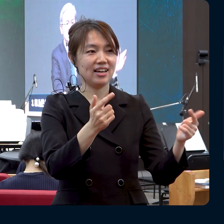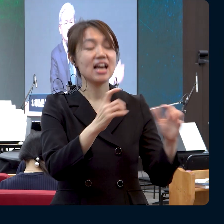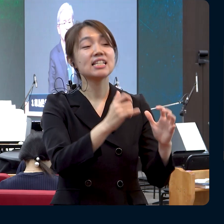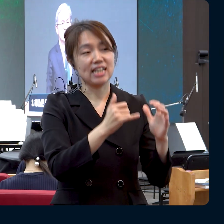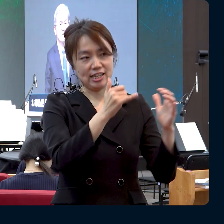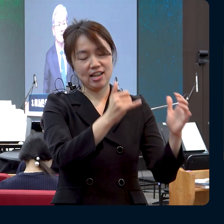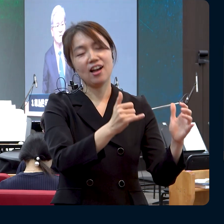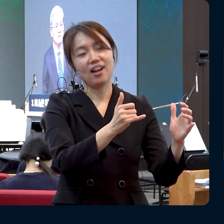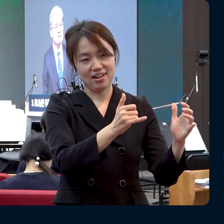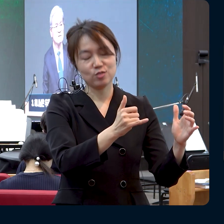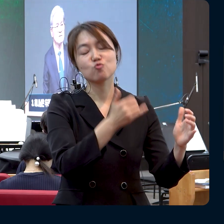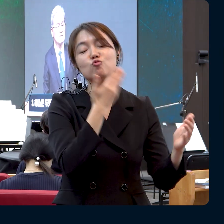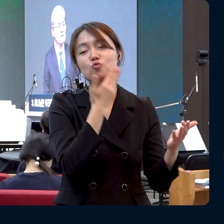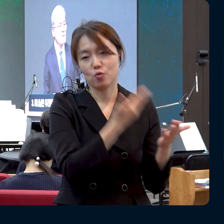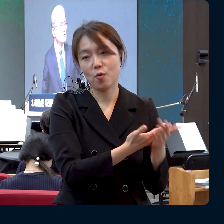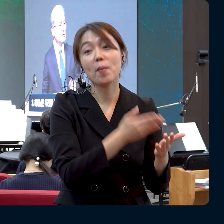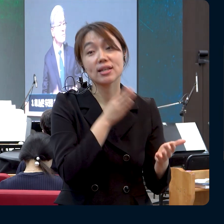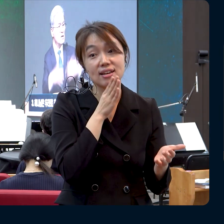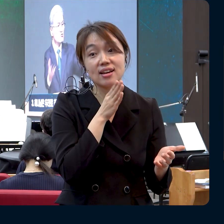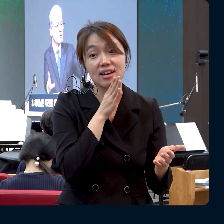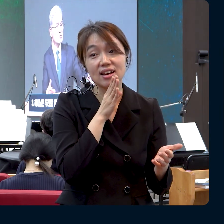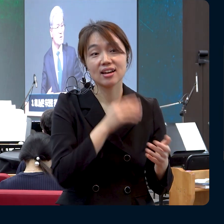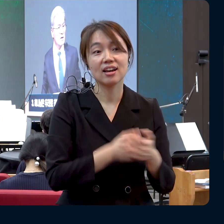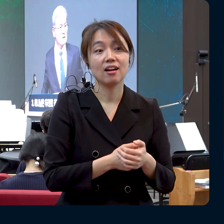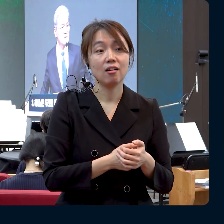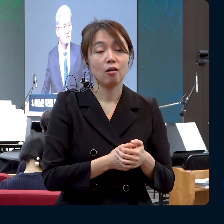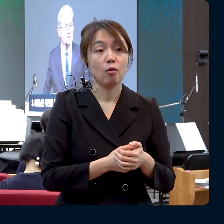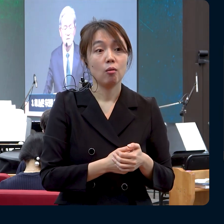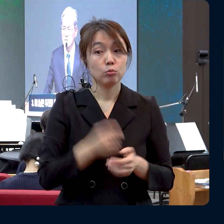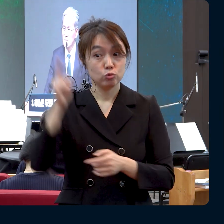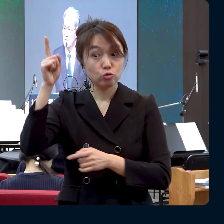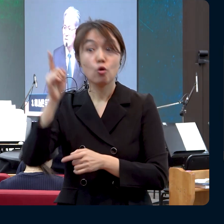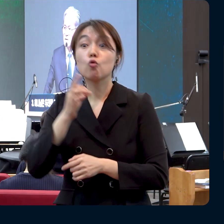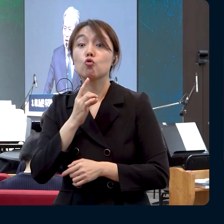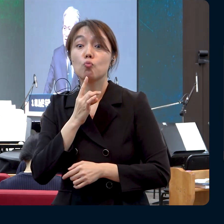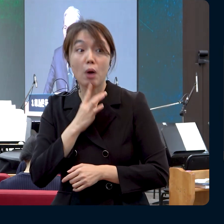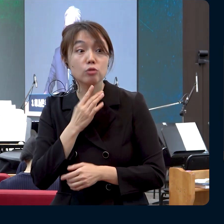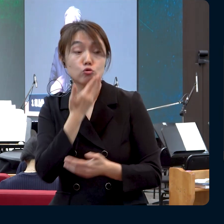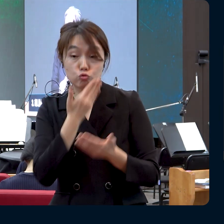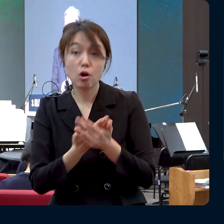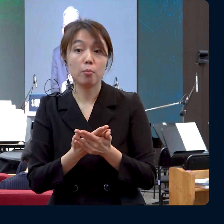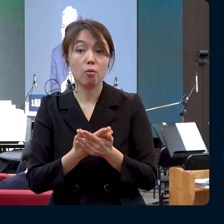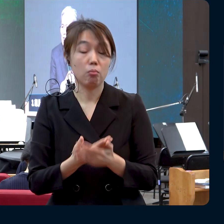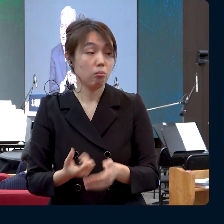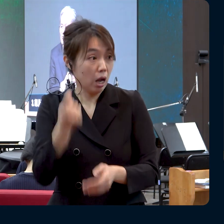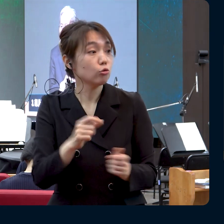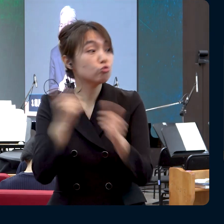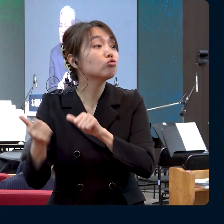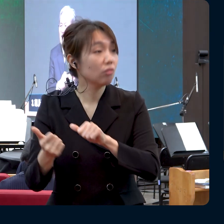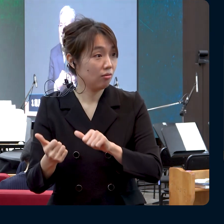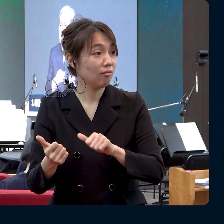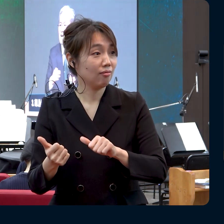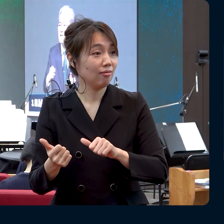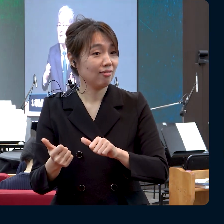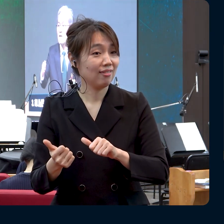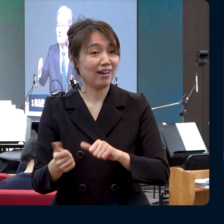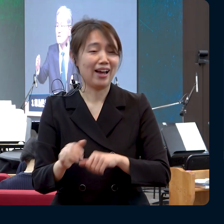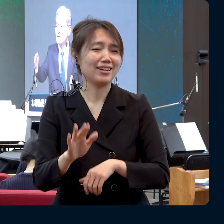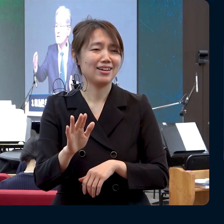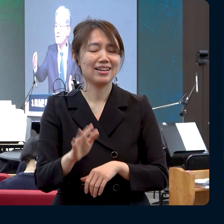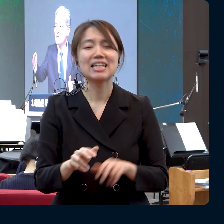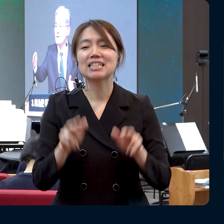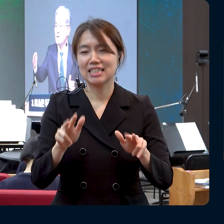아니에요. 만약 그렇다면 빨리 죽어야지 우리가. 아니죠. 이 시간도 우리 신앙의